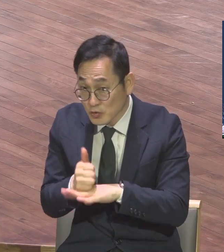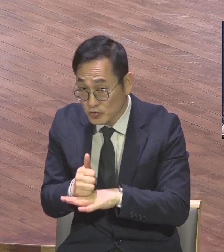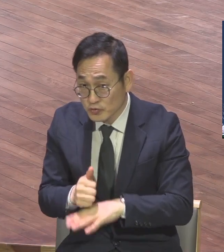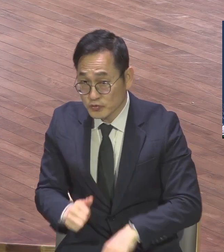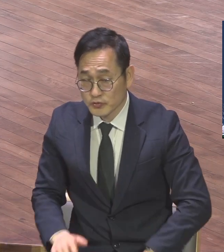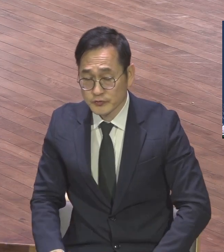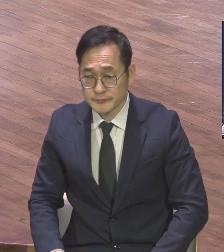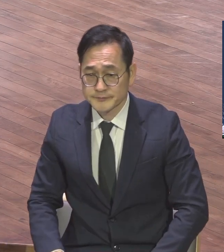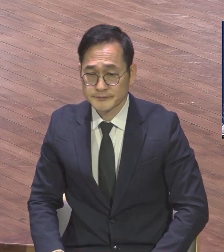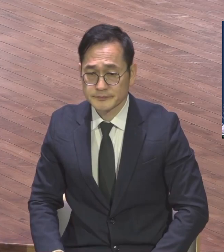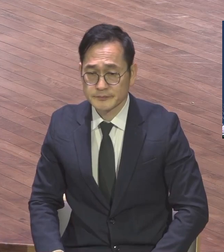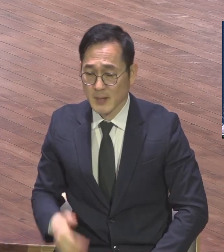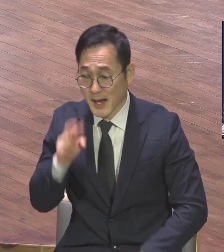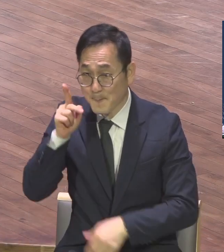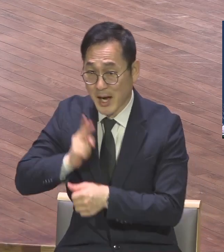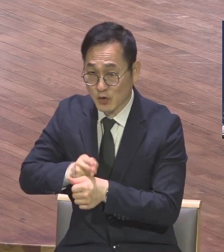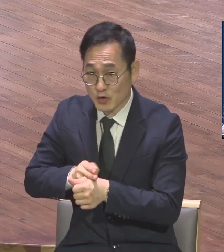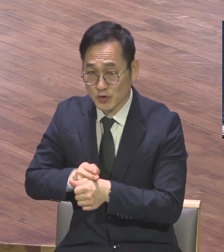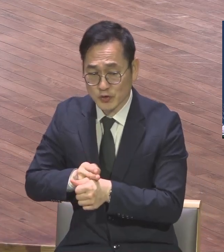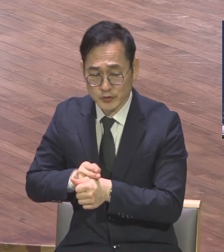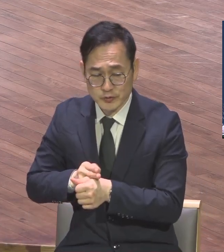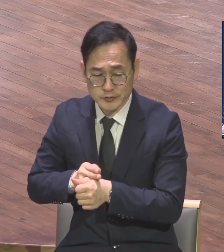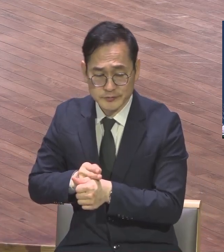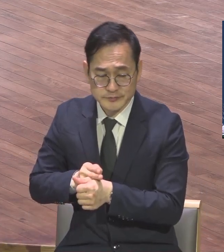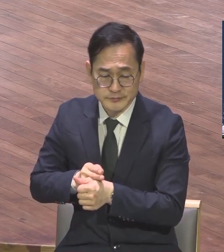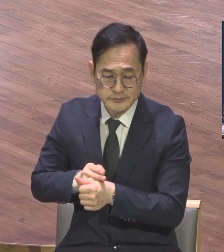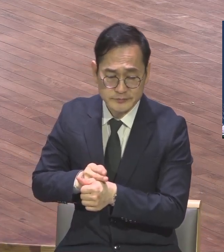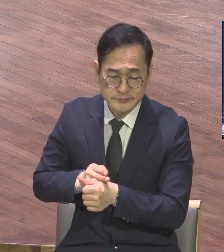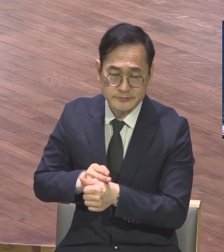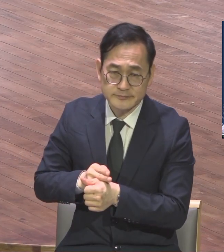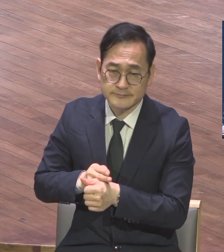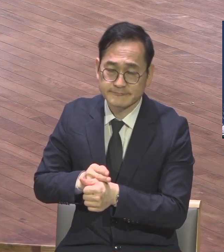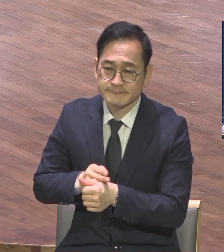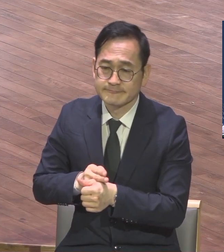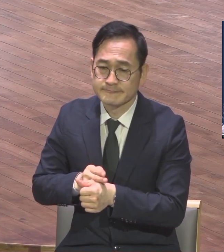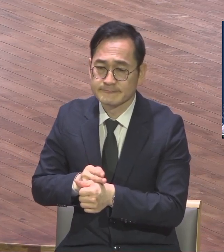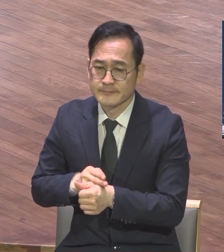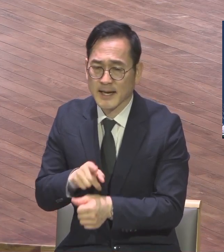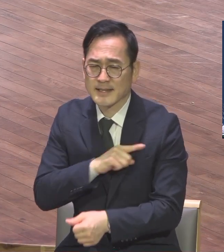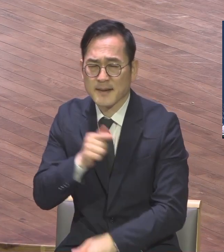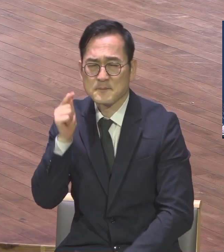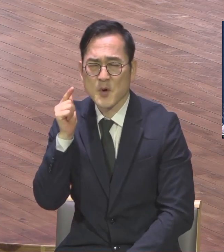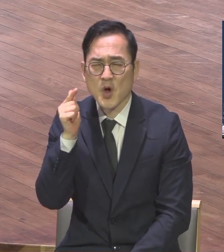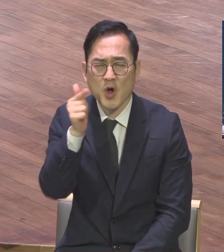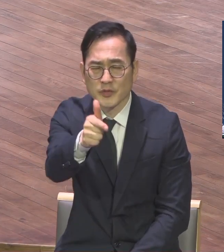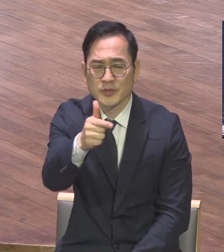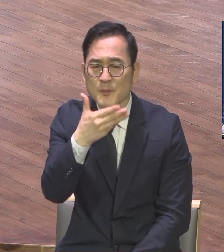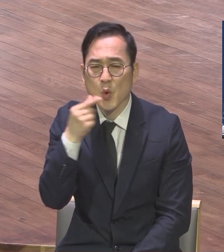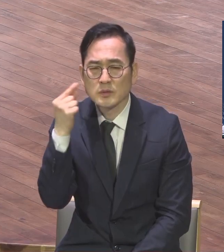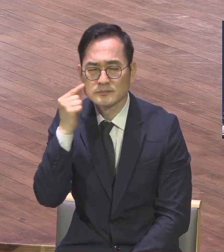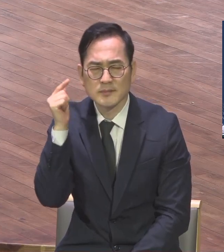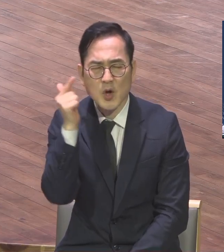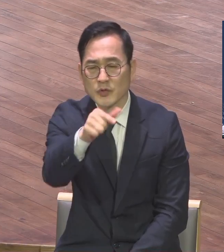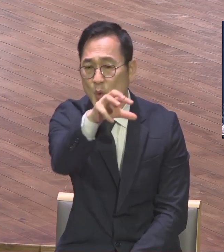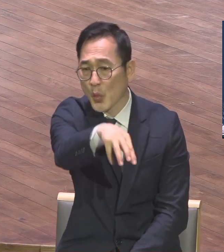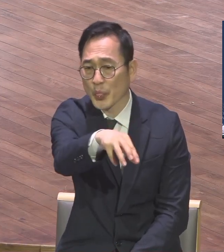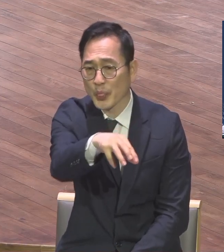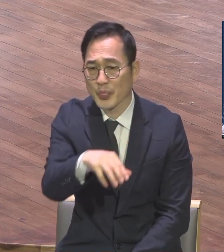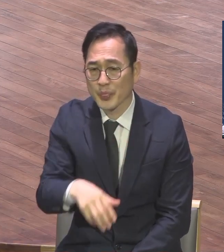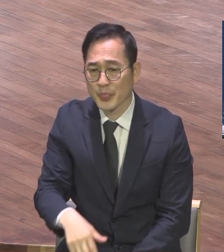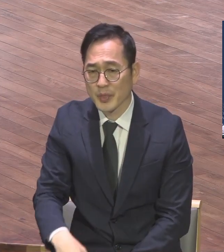예수 믿는 사람들을 가장 심하게 핍박하는 것, 정신적, 영적으로 가장 먼 것은